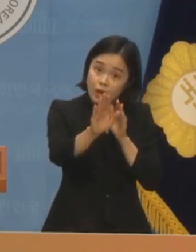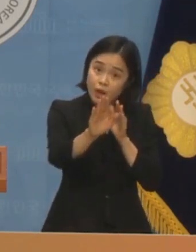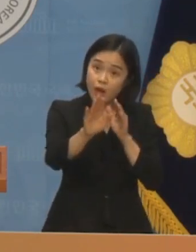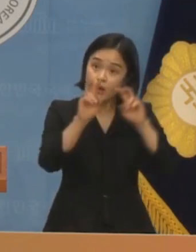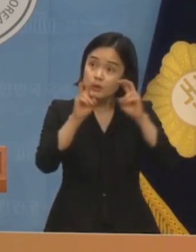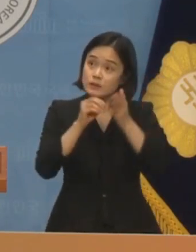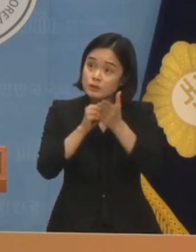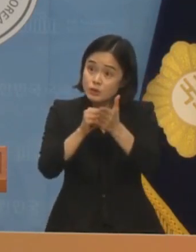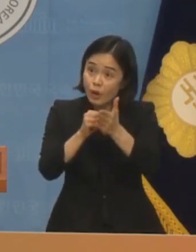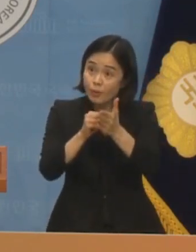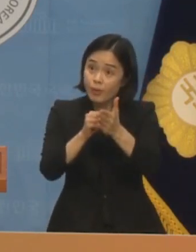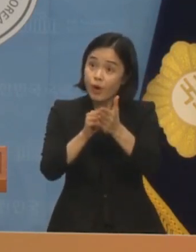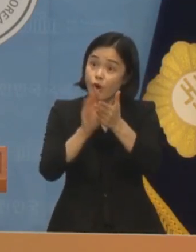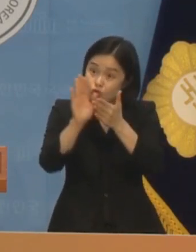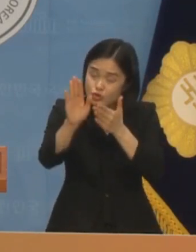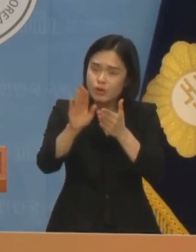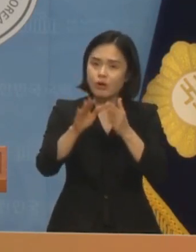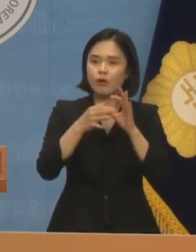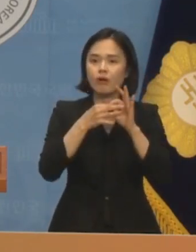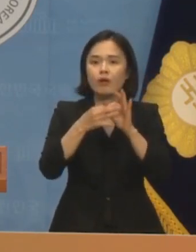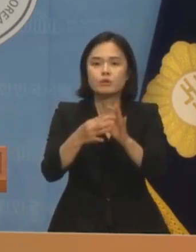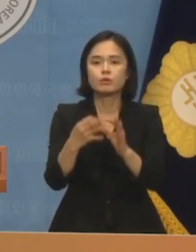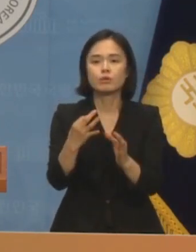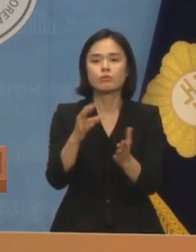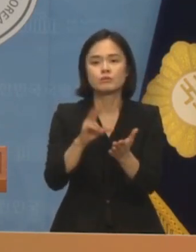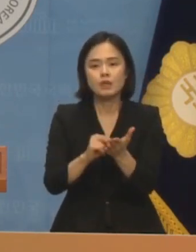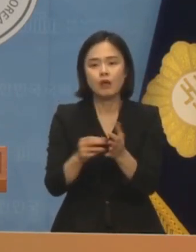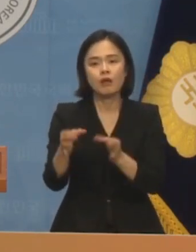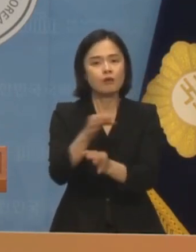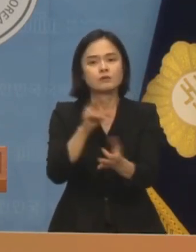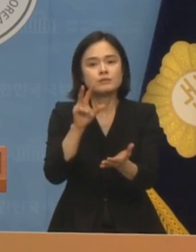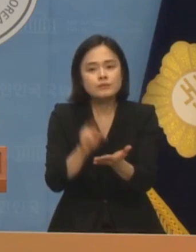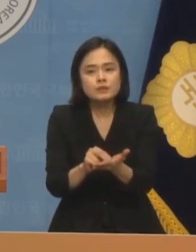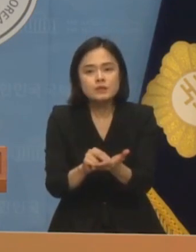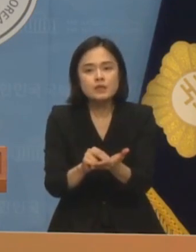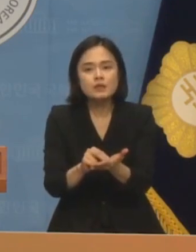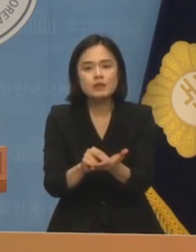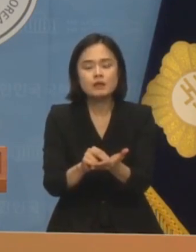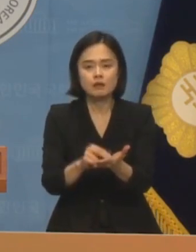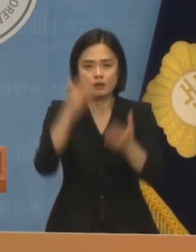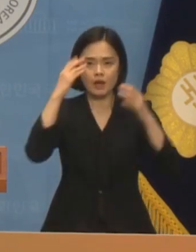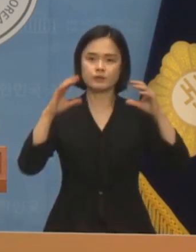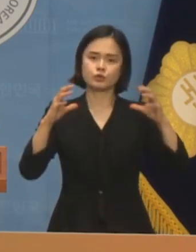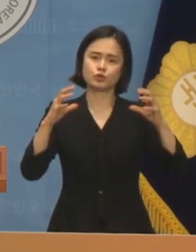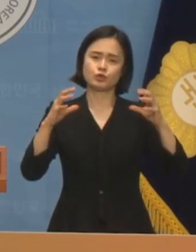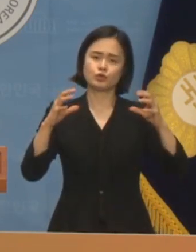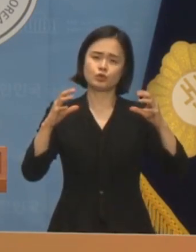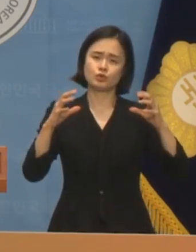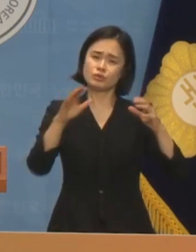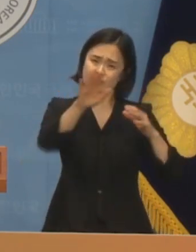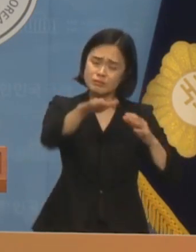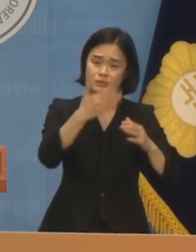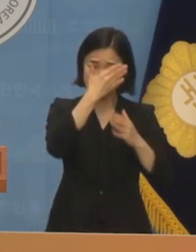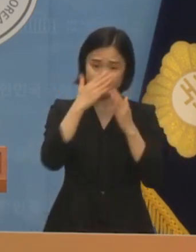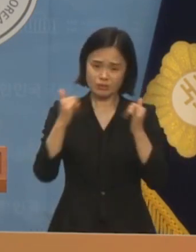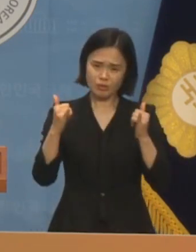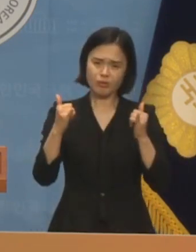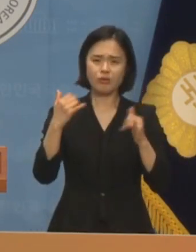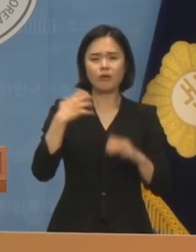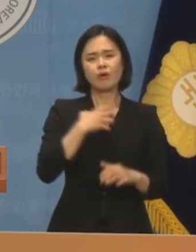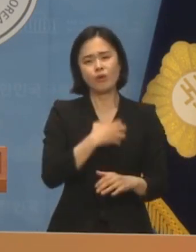갖고 있는 우리 청년들을 위해 우리 대한민국이 이 걱정을 조금이라도 덜어주어야